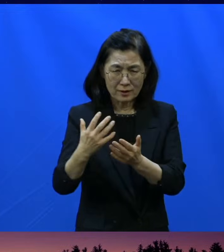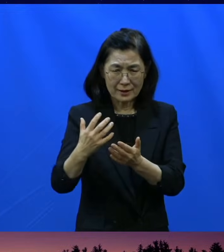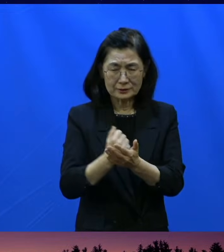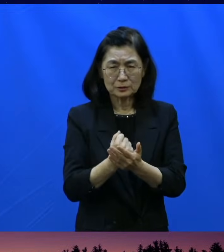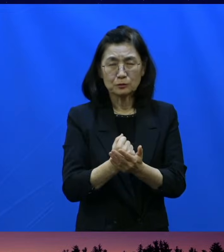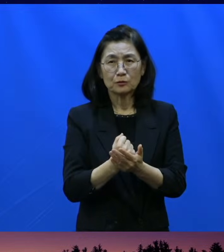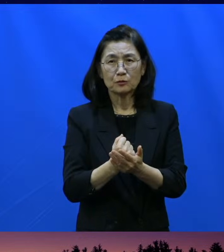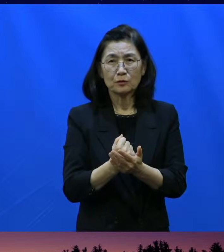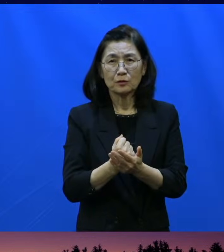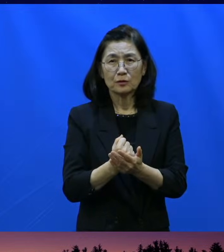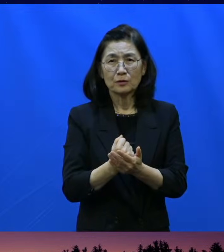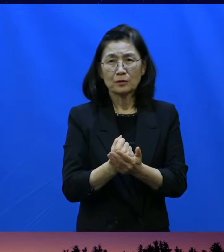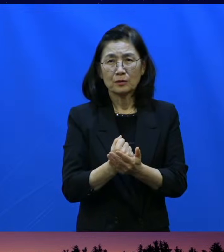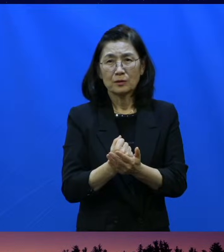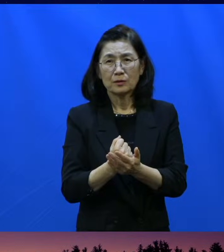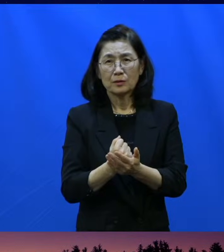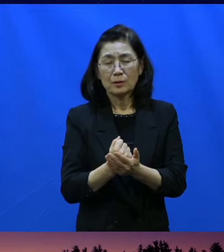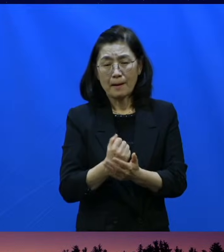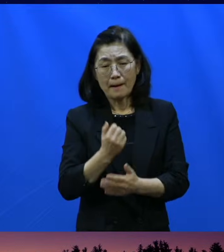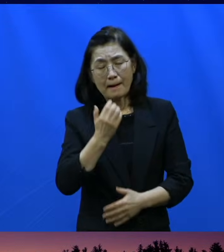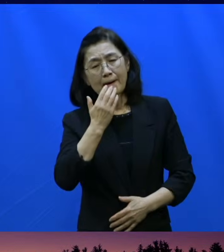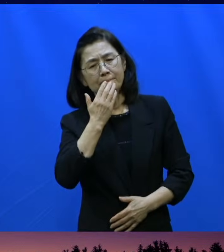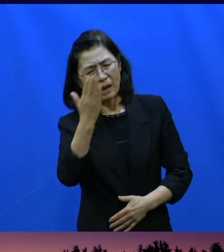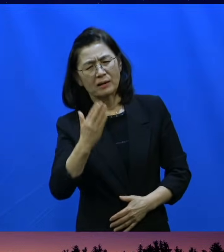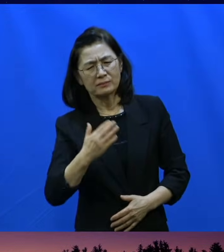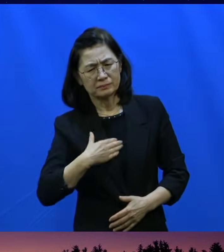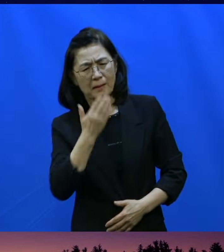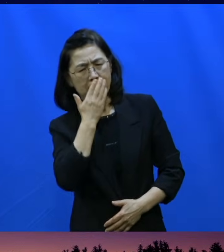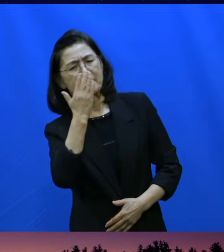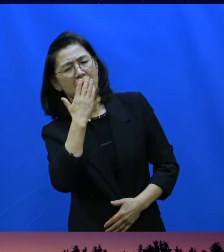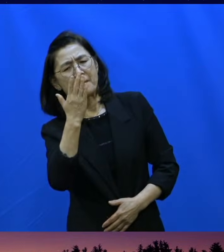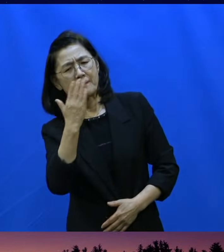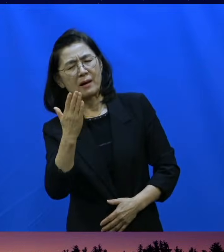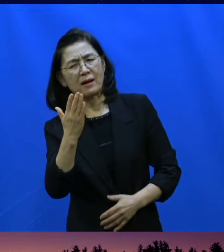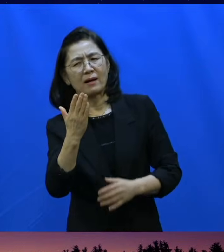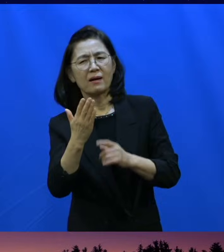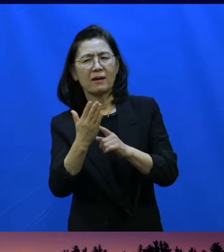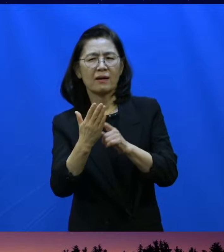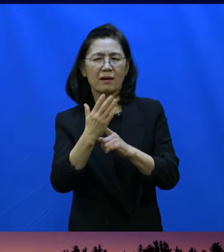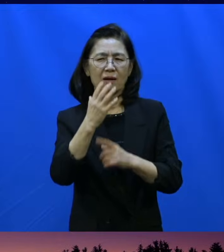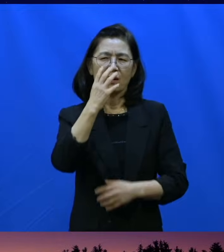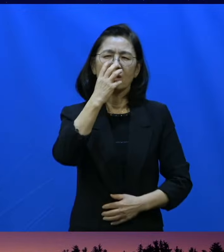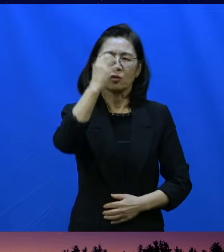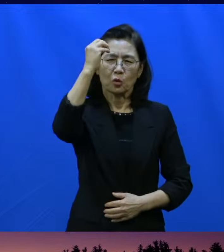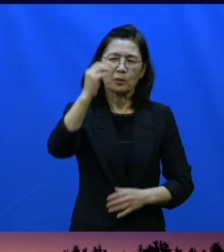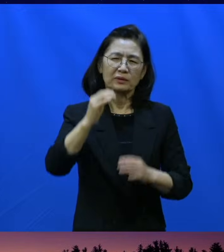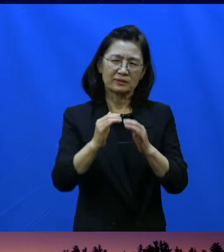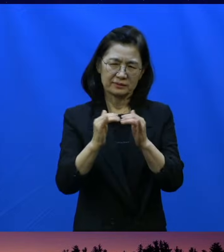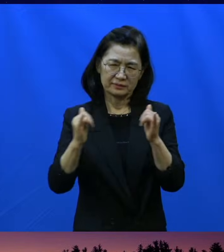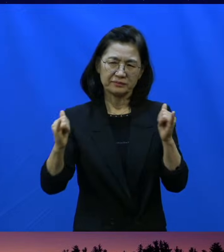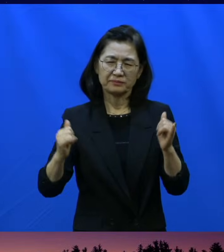때 그 교만이, 자기가 할 수 있다는 그 교만이 안 꺾어요.